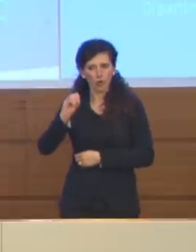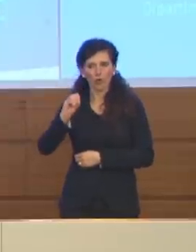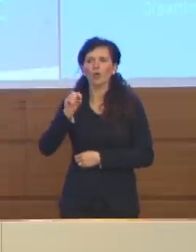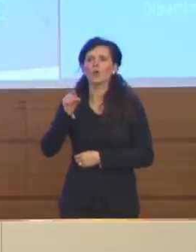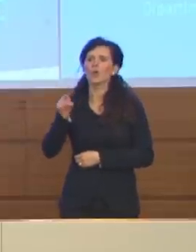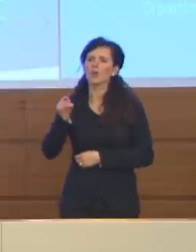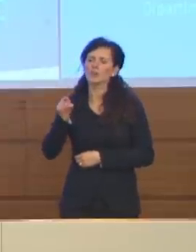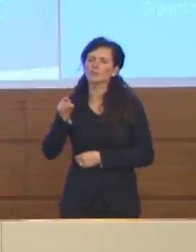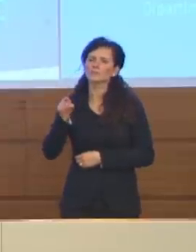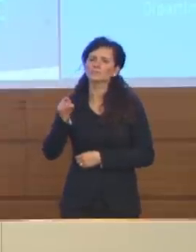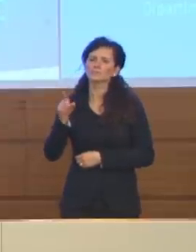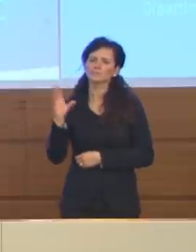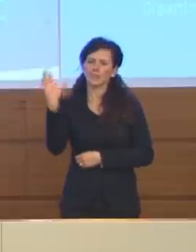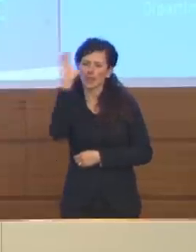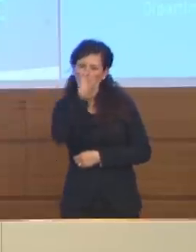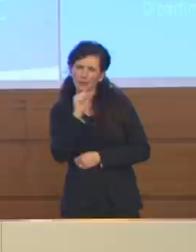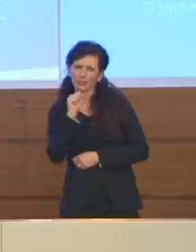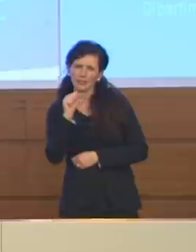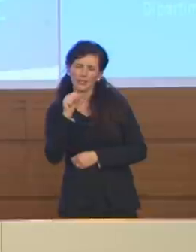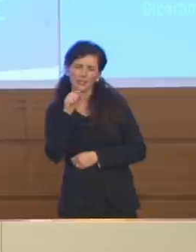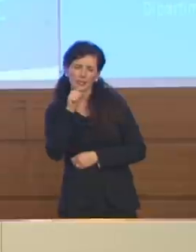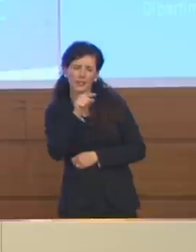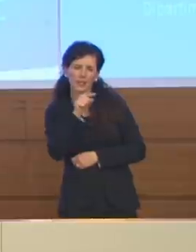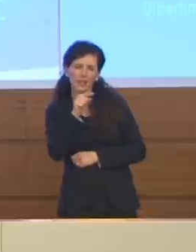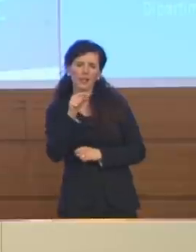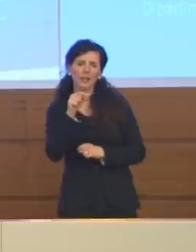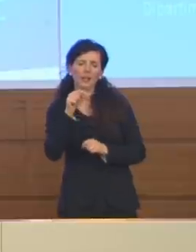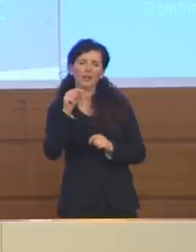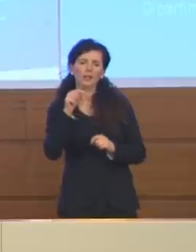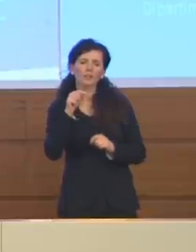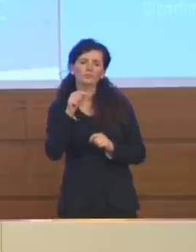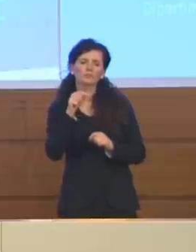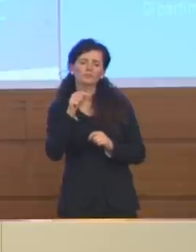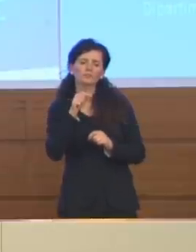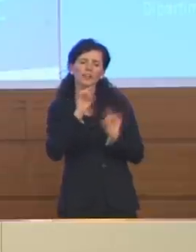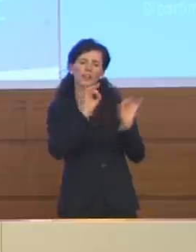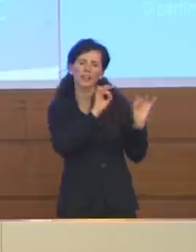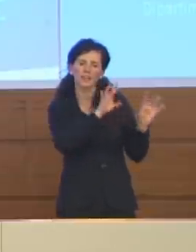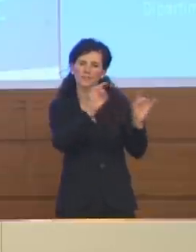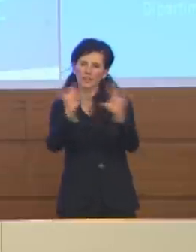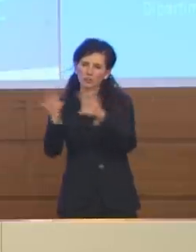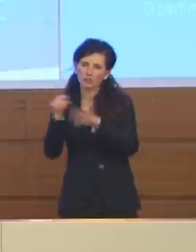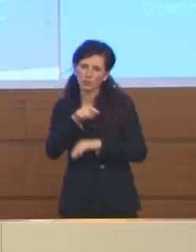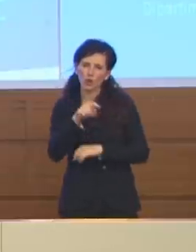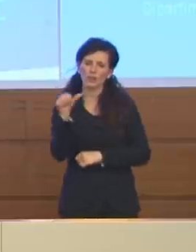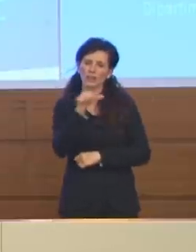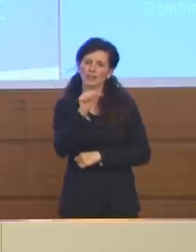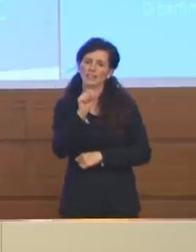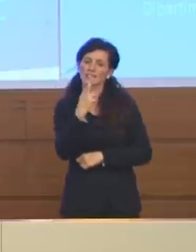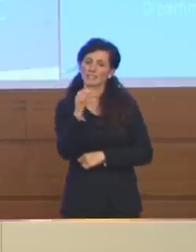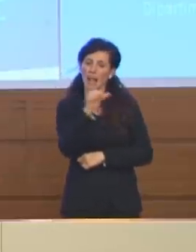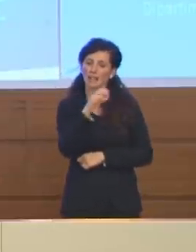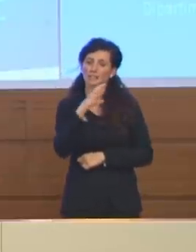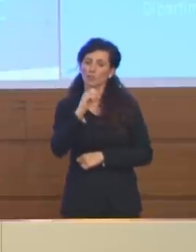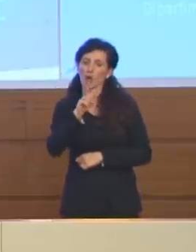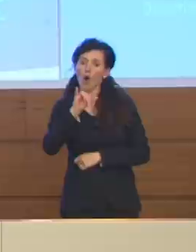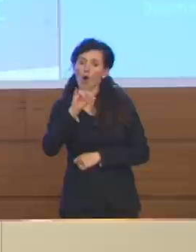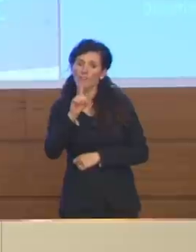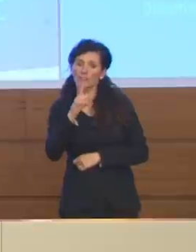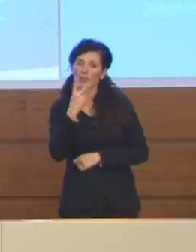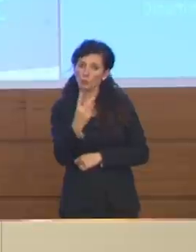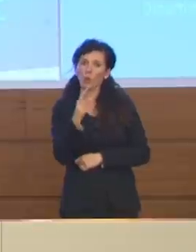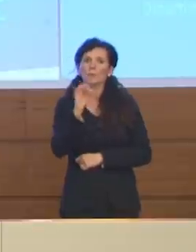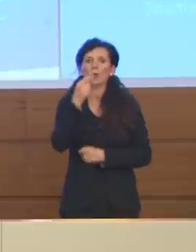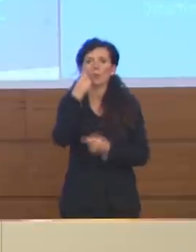sull'identificazione di sasco v2 nelle lacrime e a